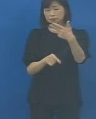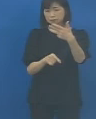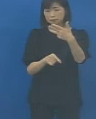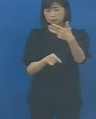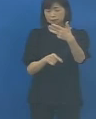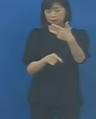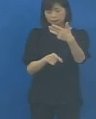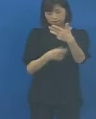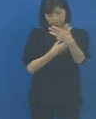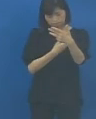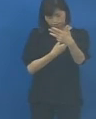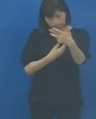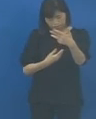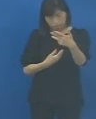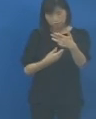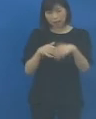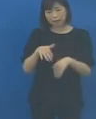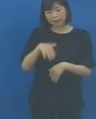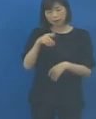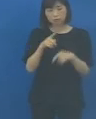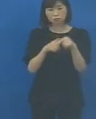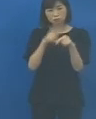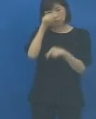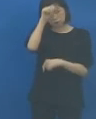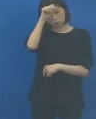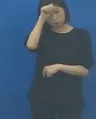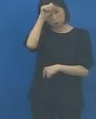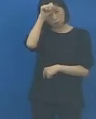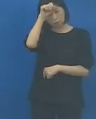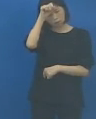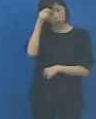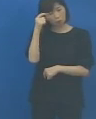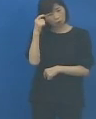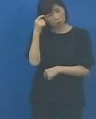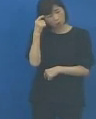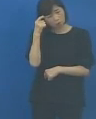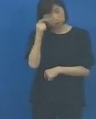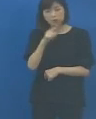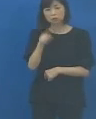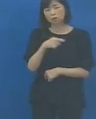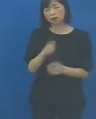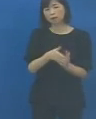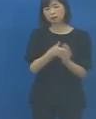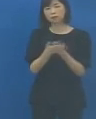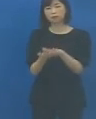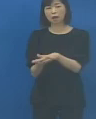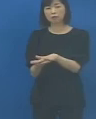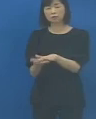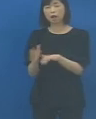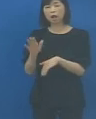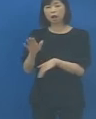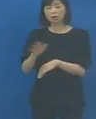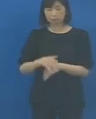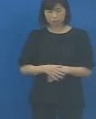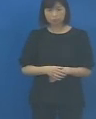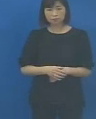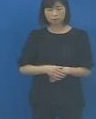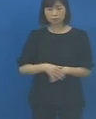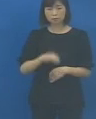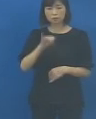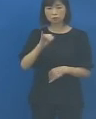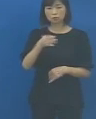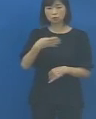その熱中症と思われる方が亡くなっておられることが、 長者ガニワという、あ